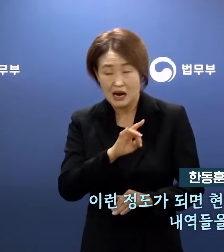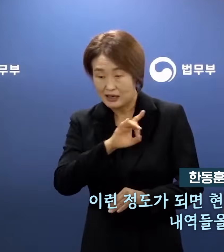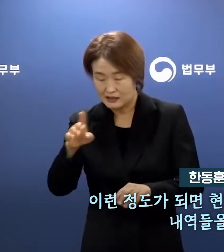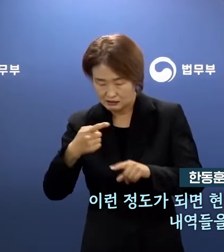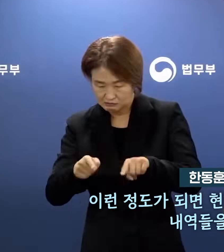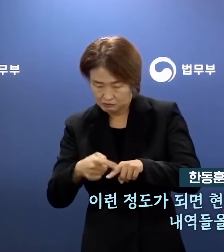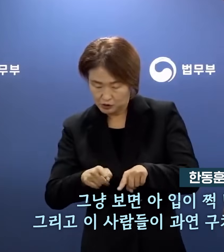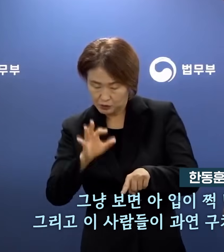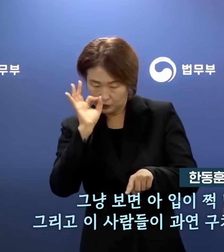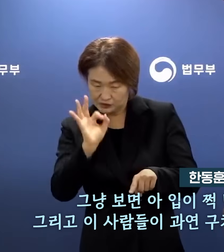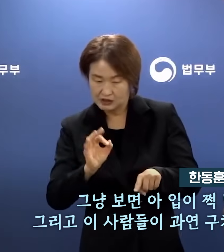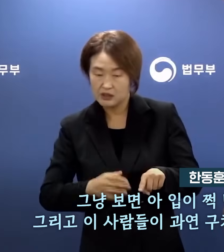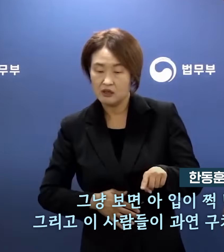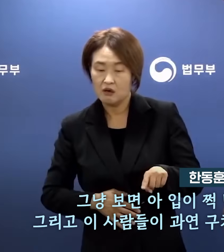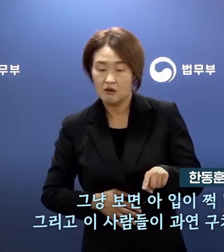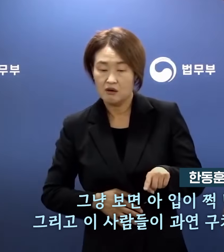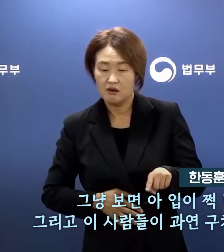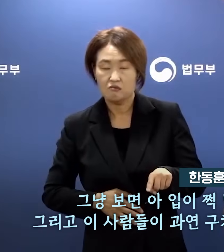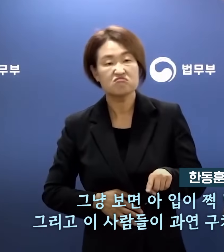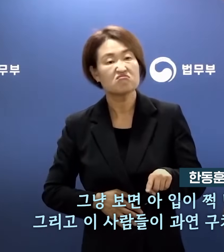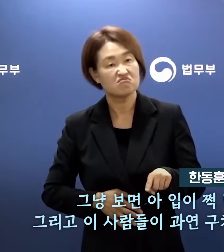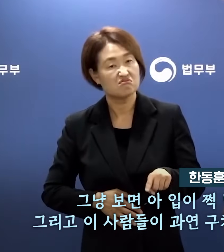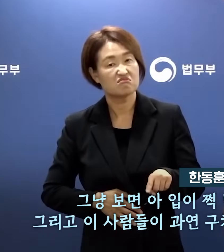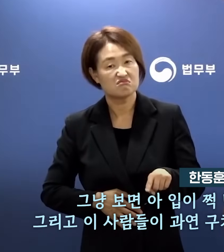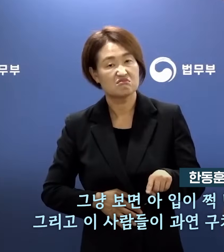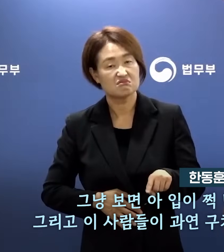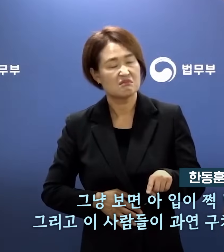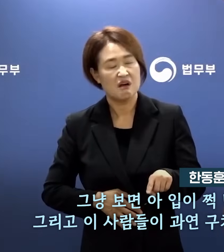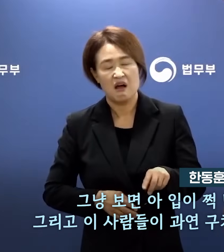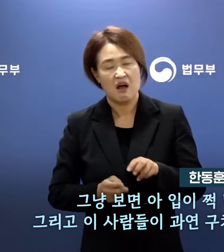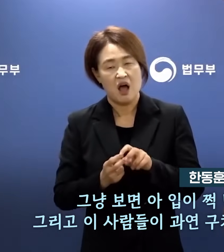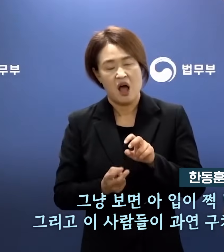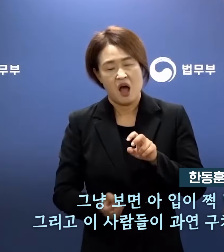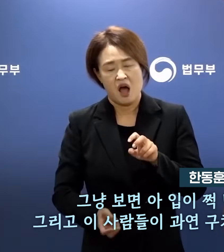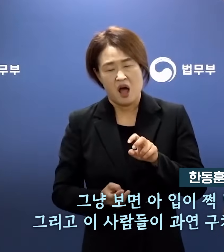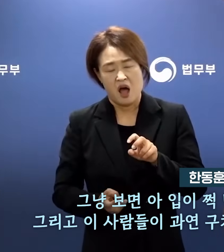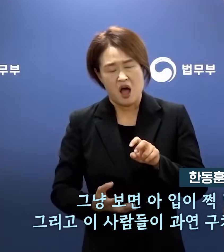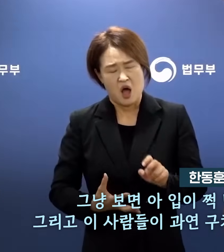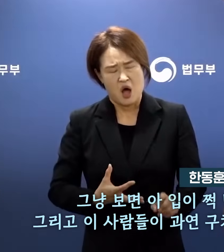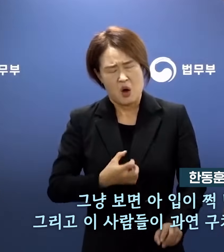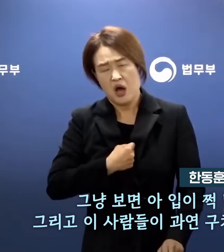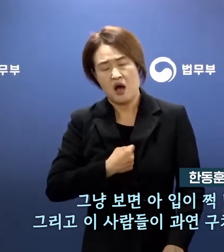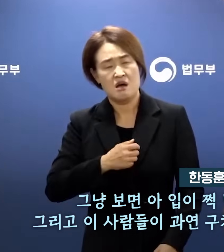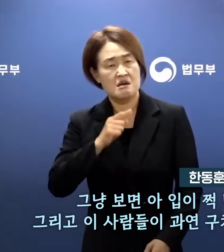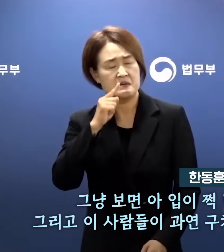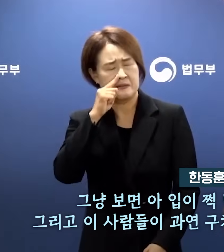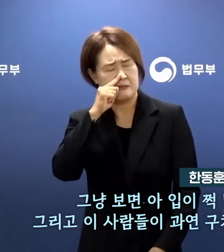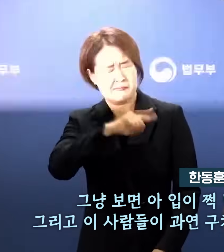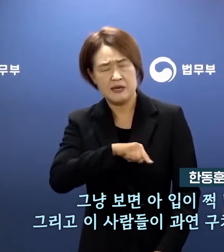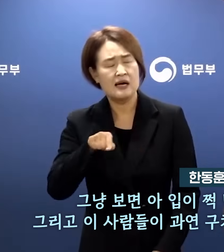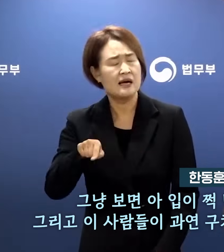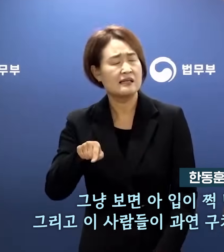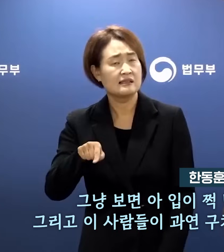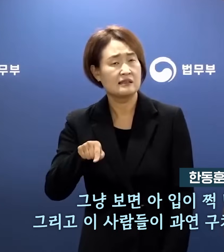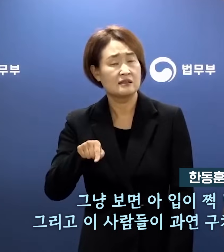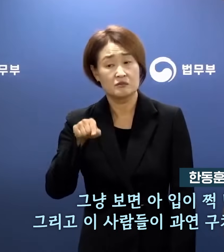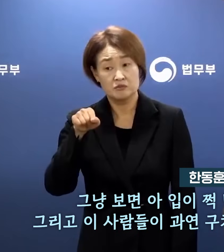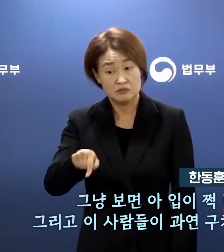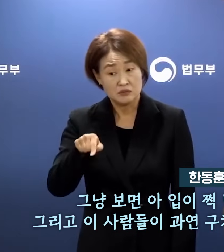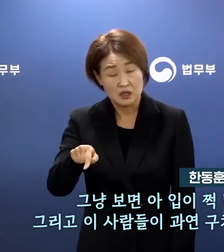분석해보면 그냥 보면 아 입이 쩍 벌어지는 나쁜 놈들입니다. 그리고 아 이 사람들이